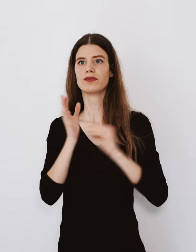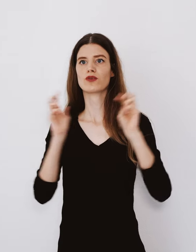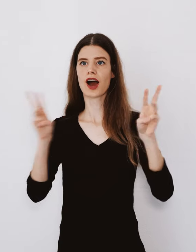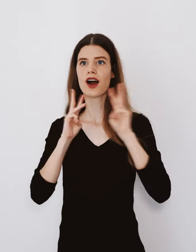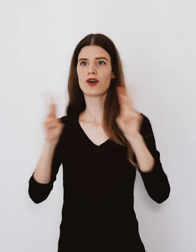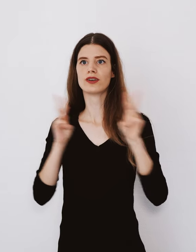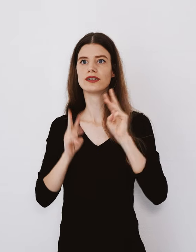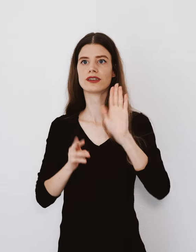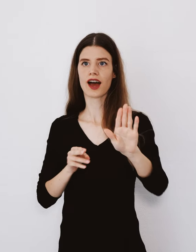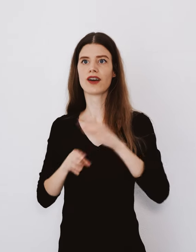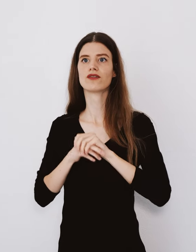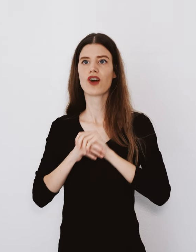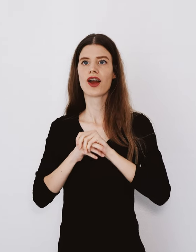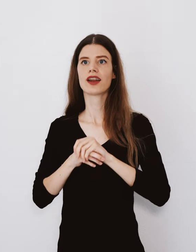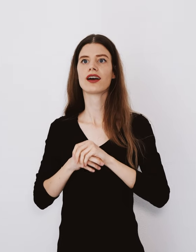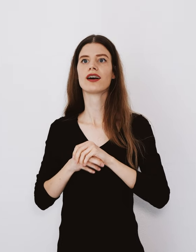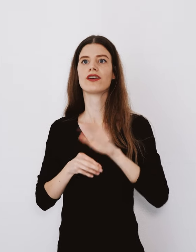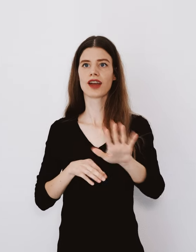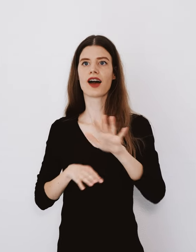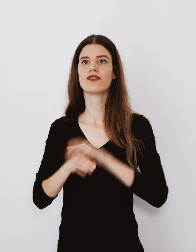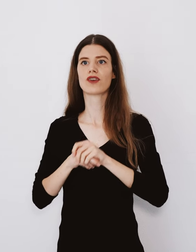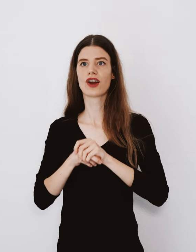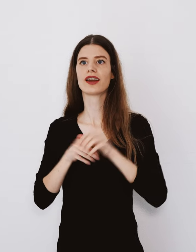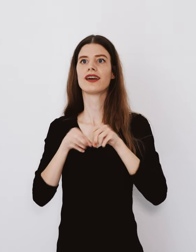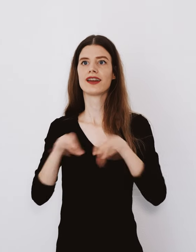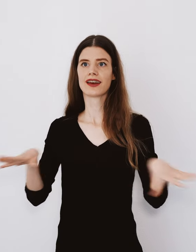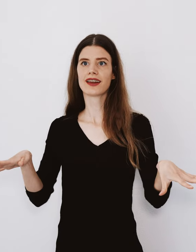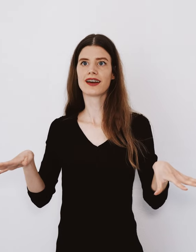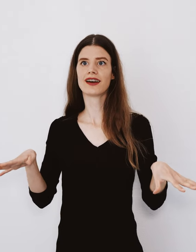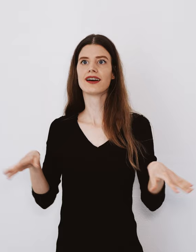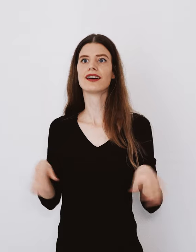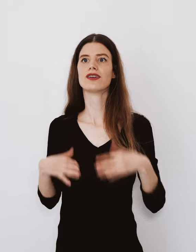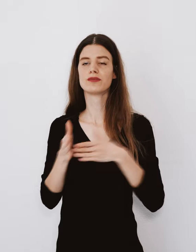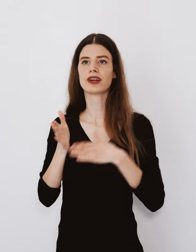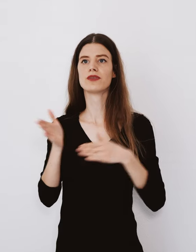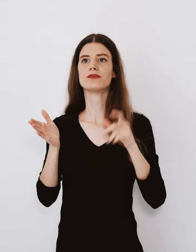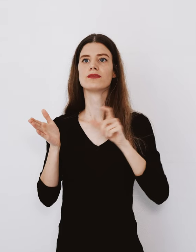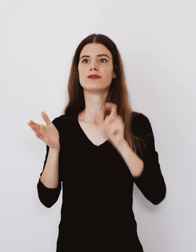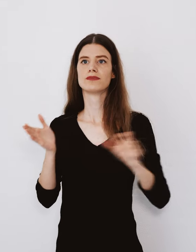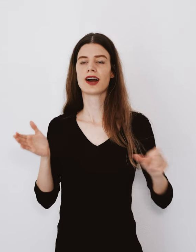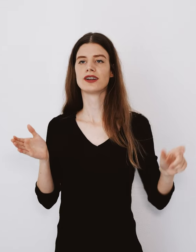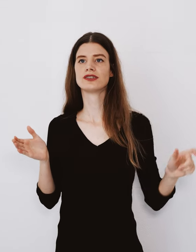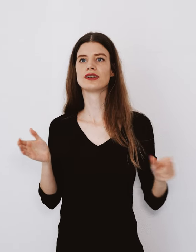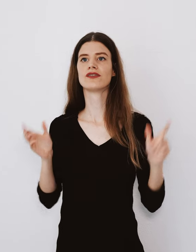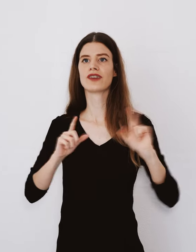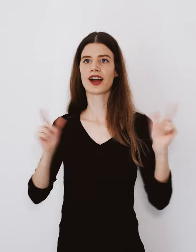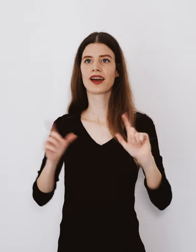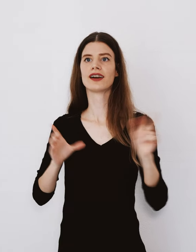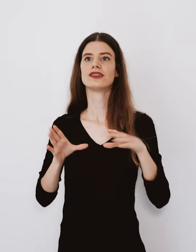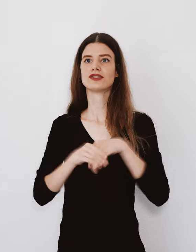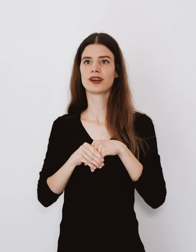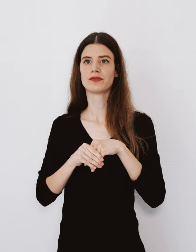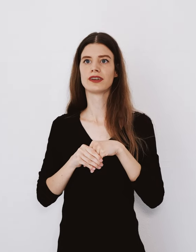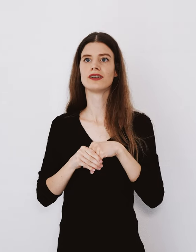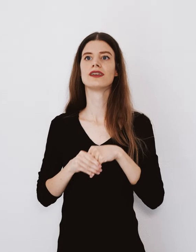Farbe. Der Wahnsinn, sag es deinen Freunden und teils gern in deinem Netzwerk. Beeinträchtigte Menschen sind ein